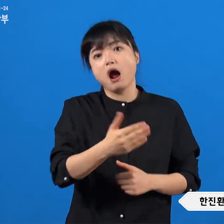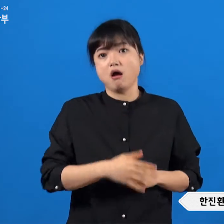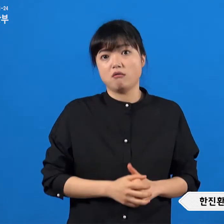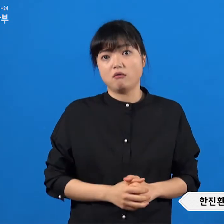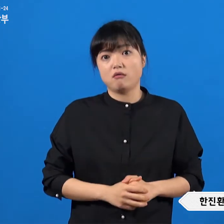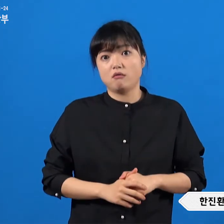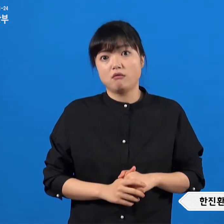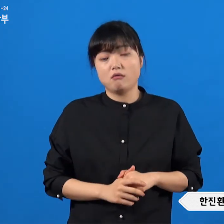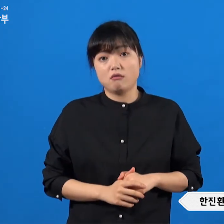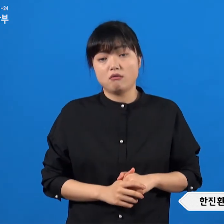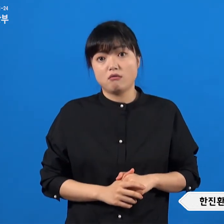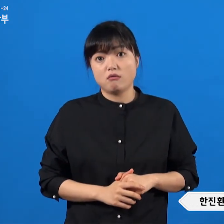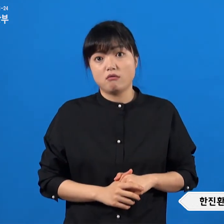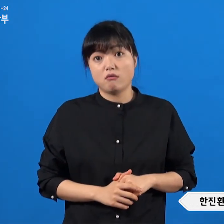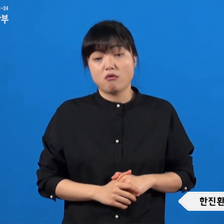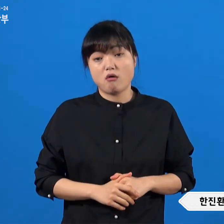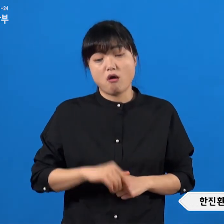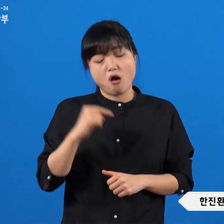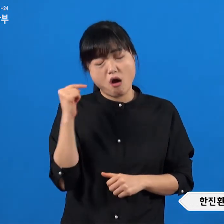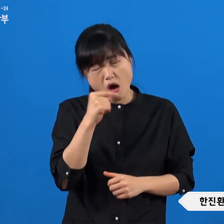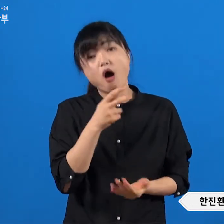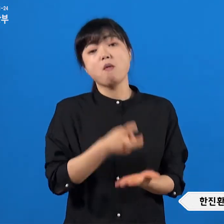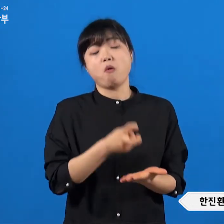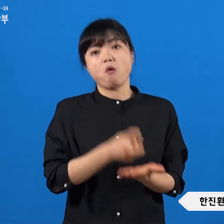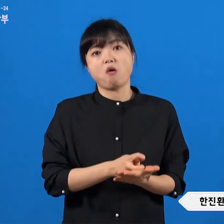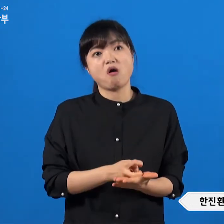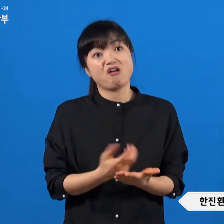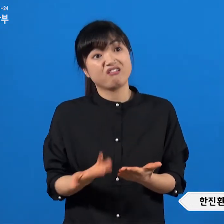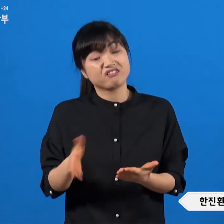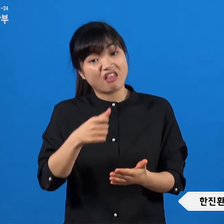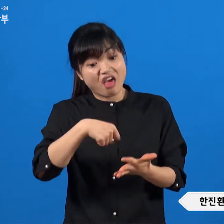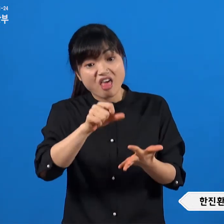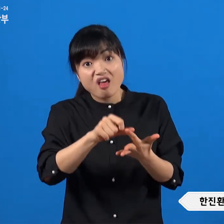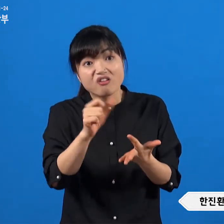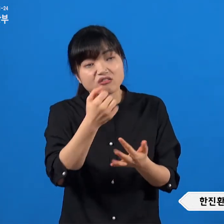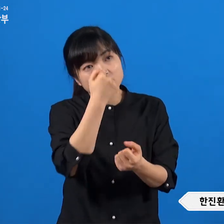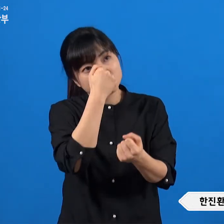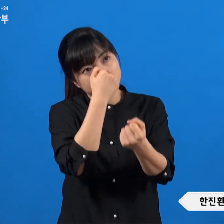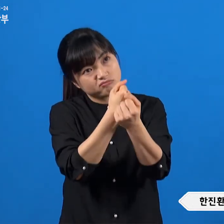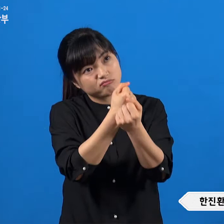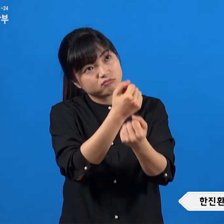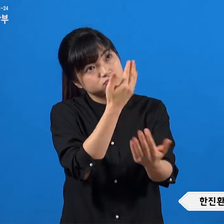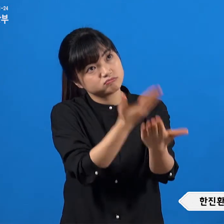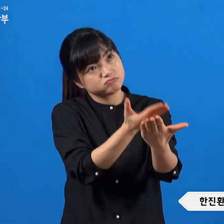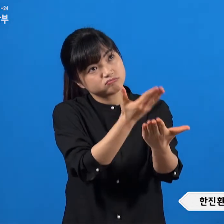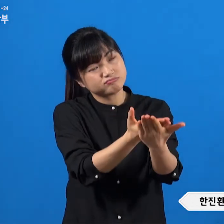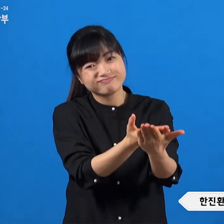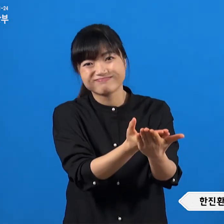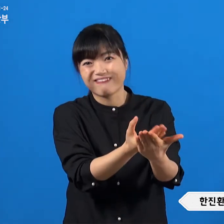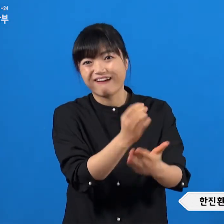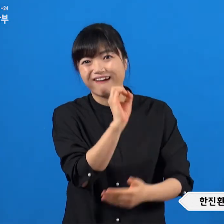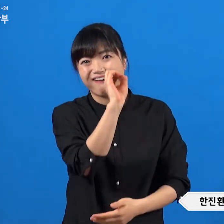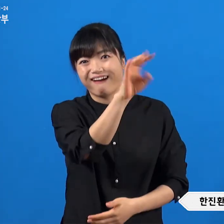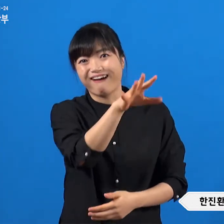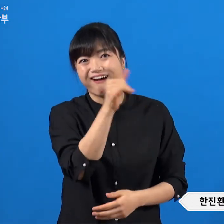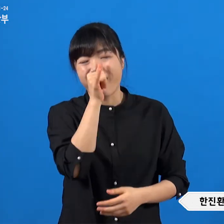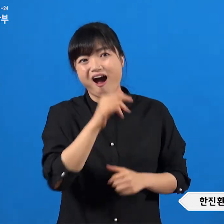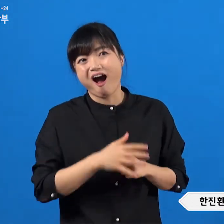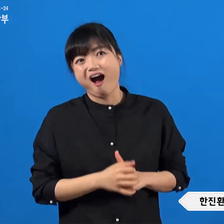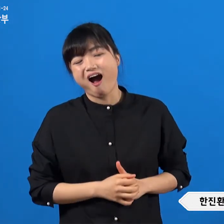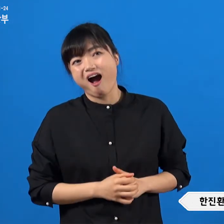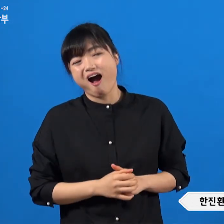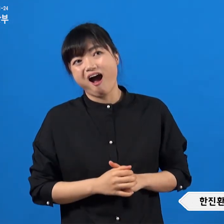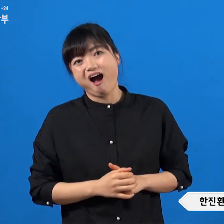그렇게 상속법이 엄하게 돼 있는데도 이 둘째는 아랑곳하지 않고 그냥 막무가내로